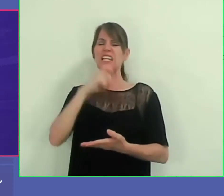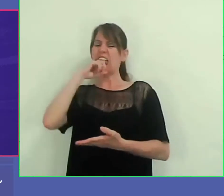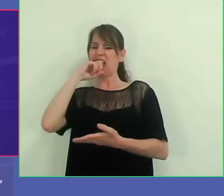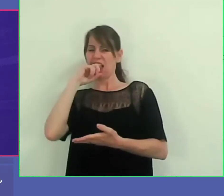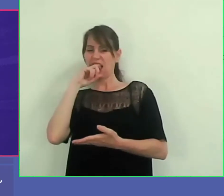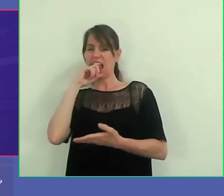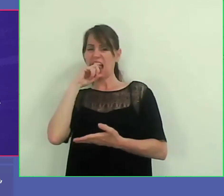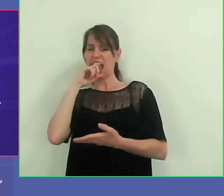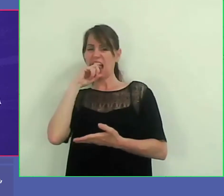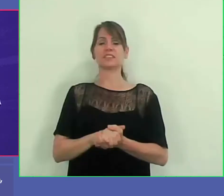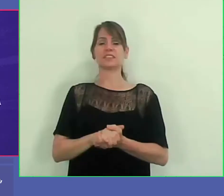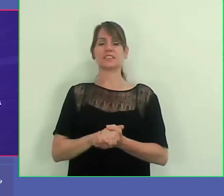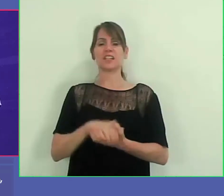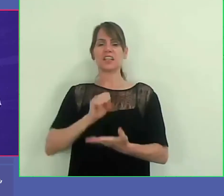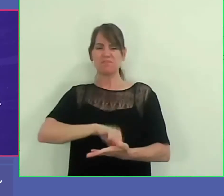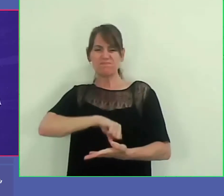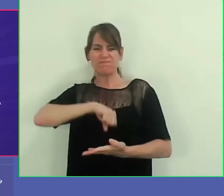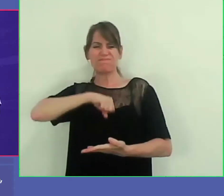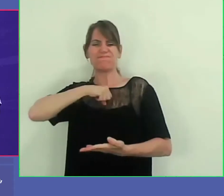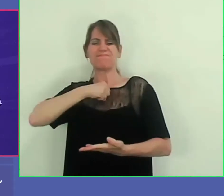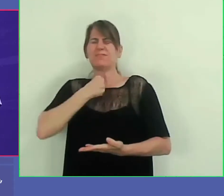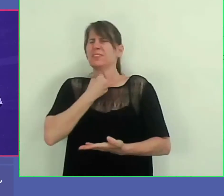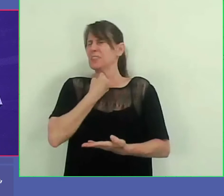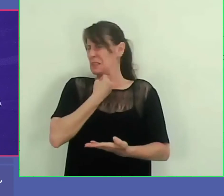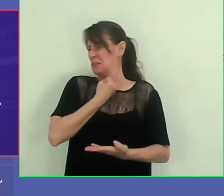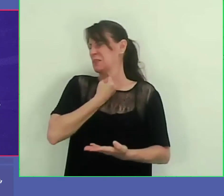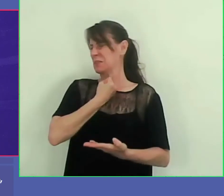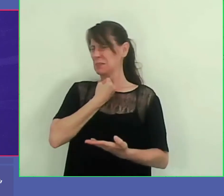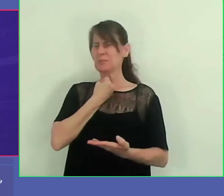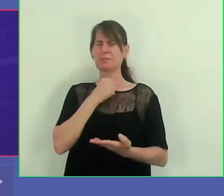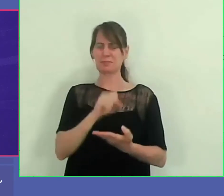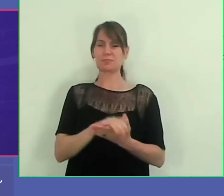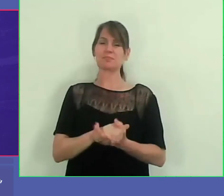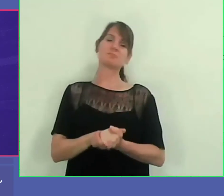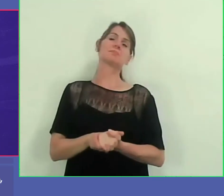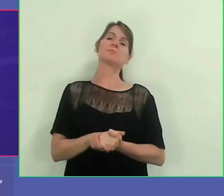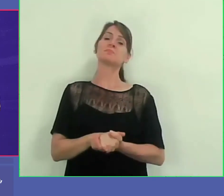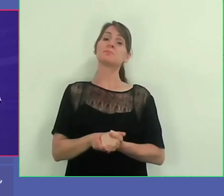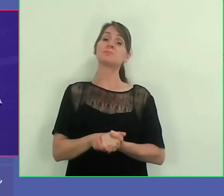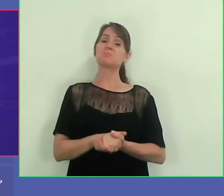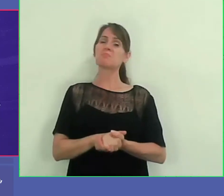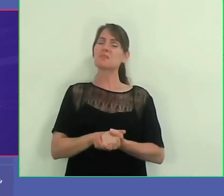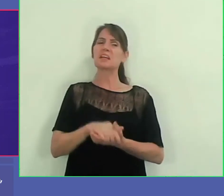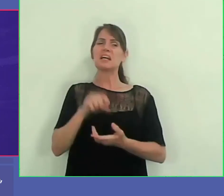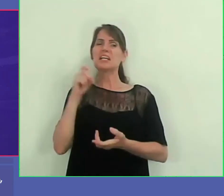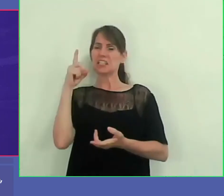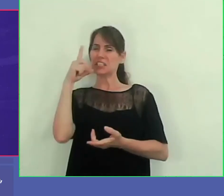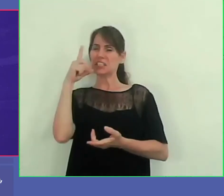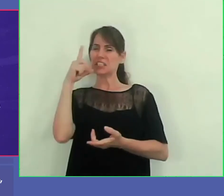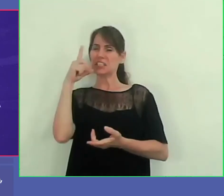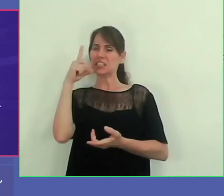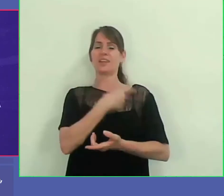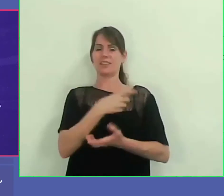Logo, irmãos, é difícil a gente, né, dizer que não temos ira. Ira.